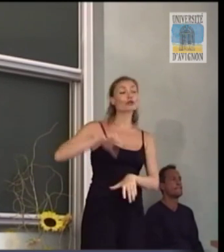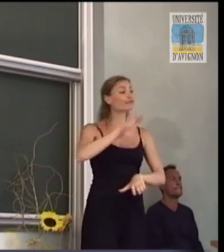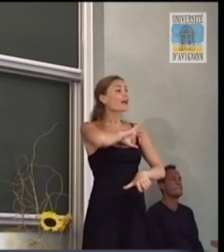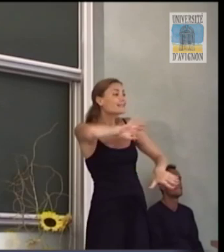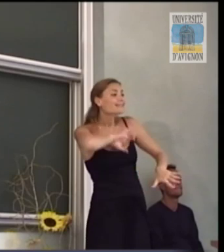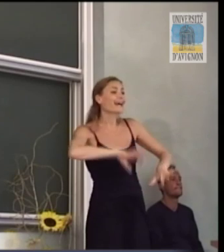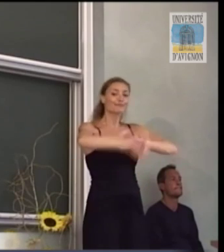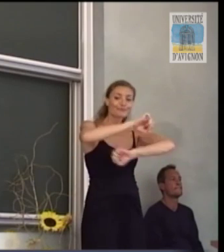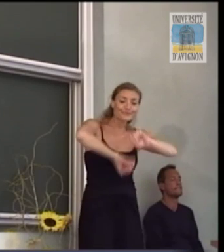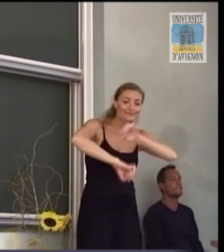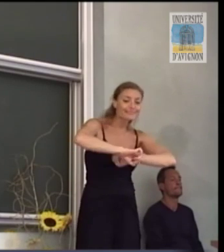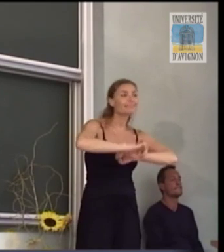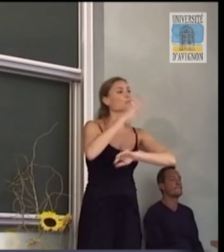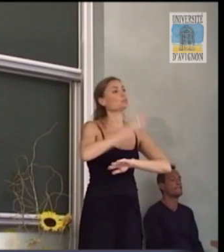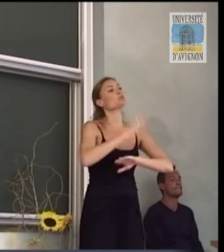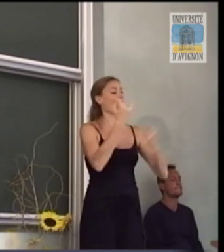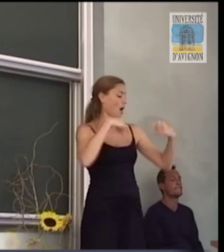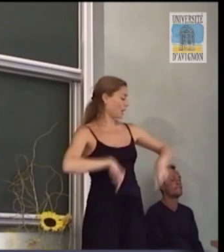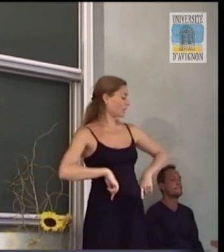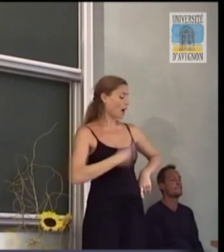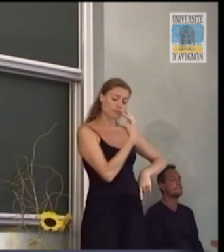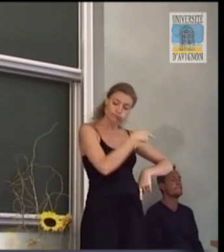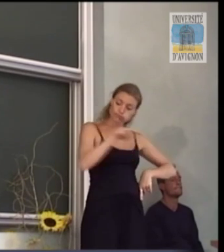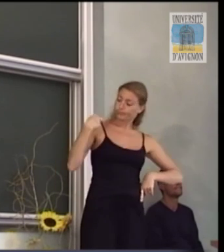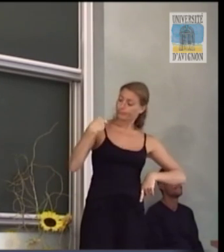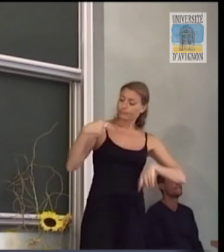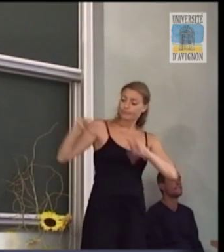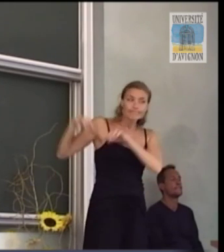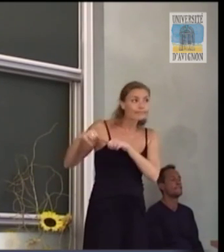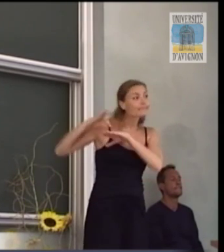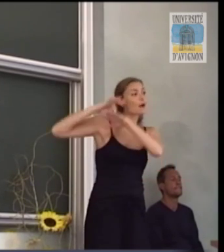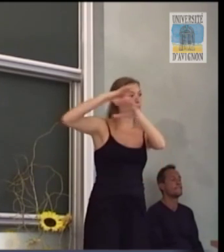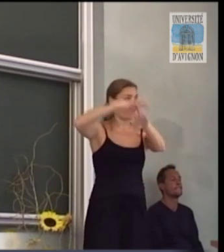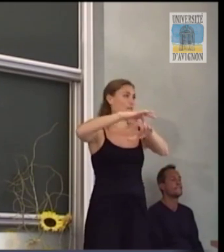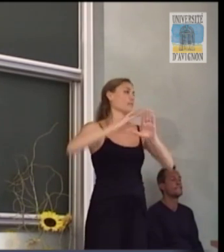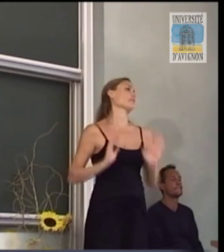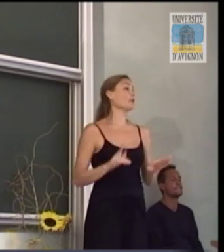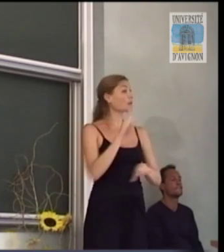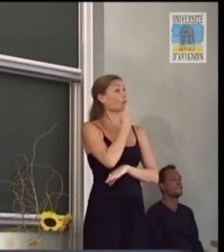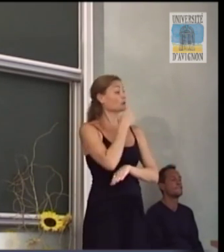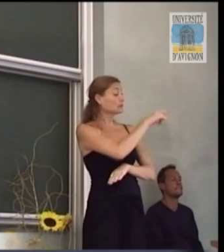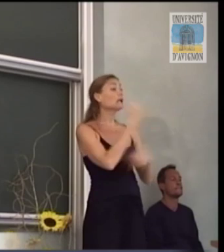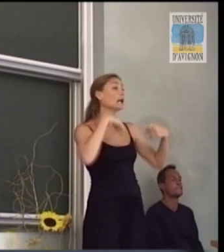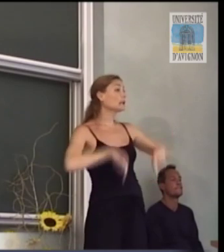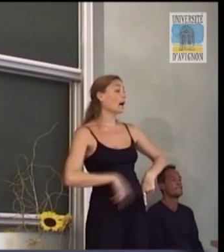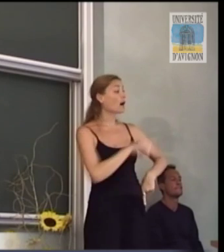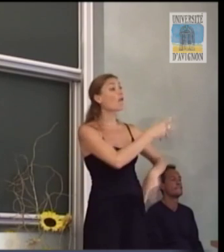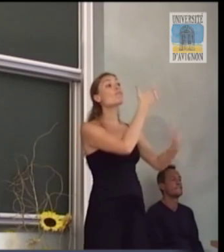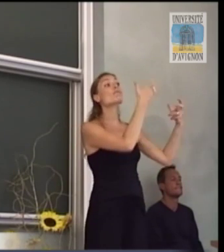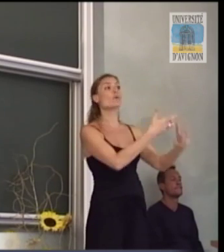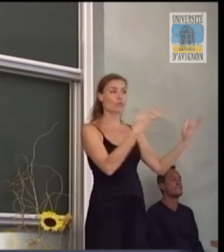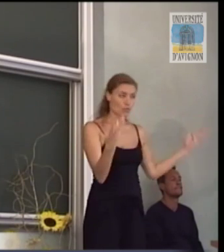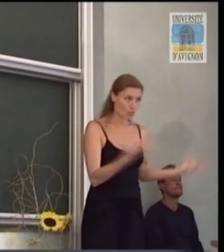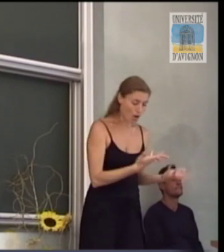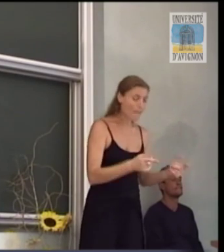accompagne dans la clarification de ses objectifs. Qu'est-ce qu'il veut ? Avec qui il le veut ? Et